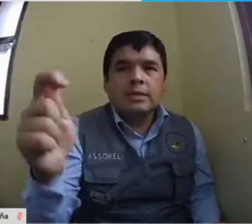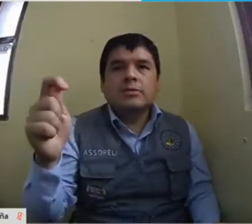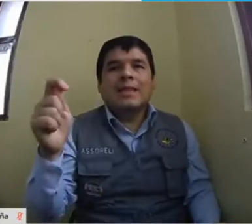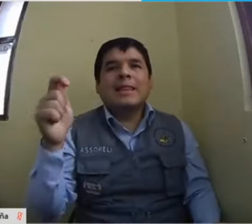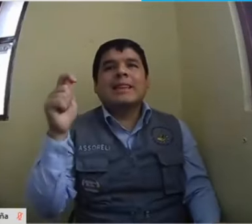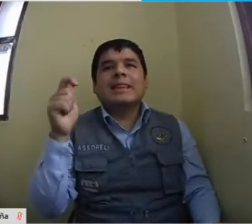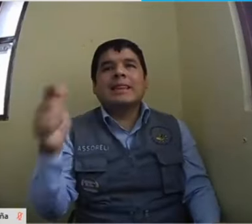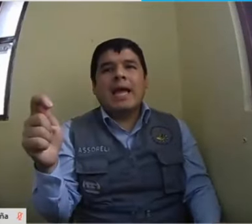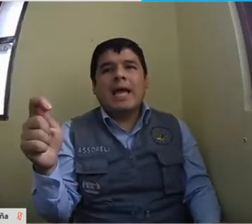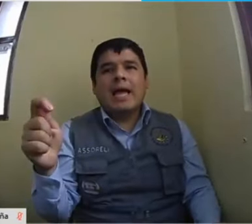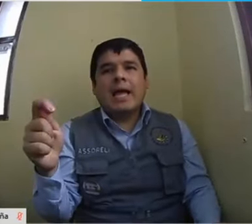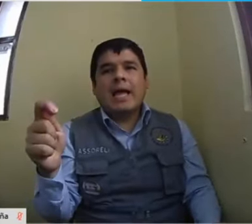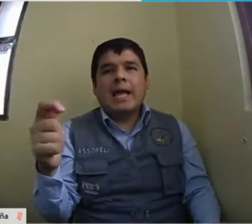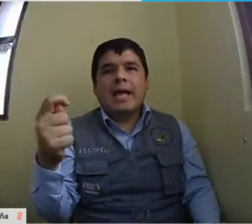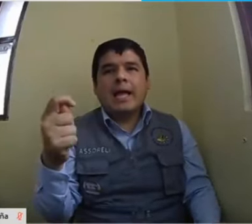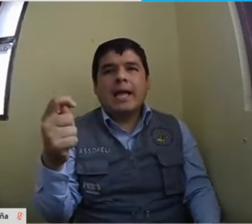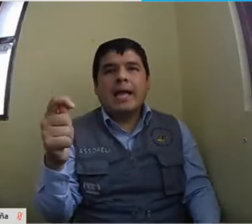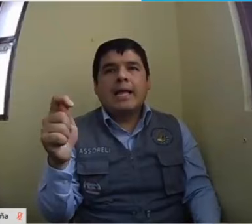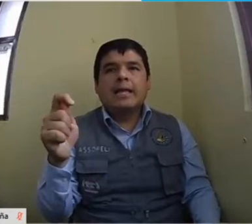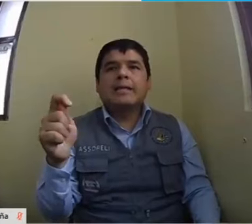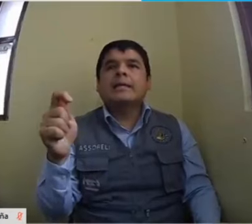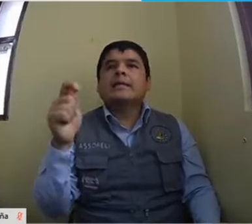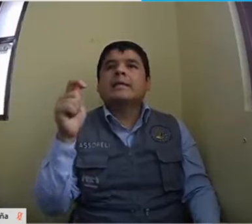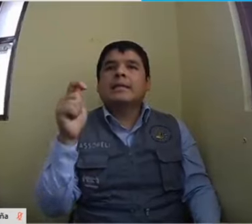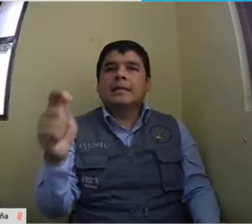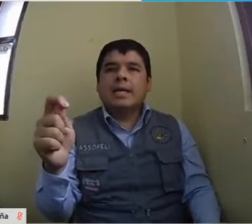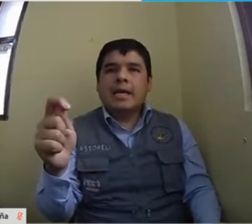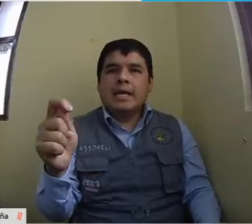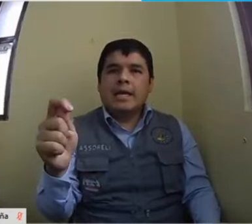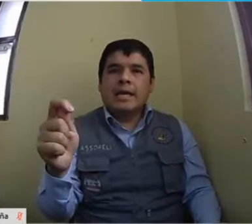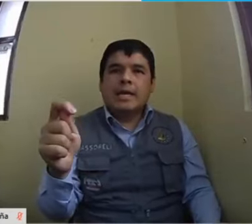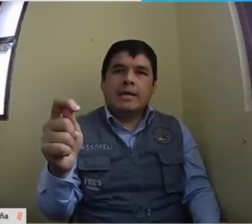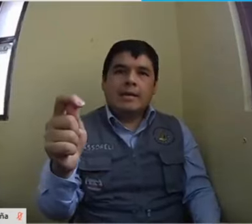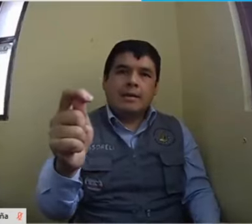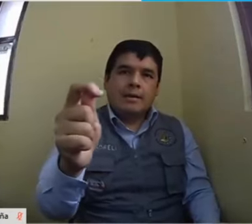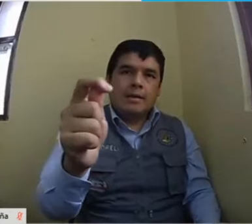T. Índice sobre pulgar. Es la T.